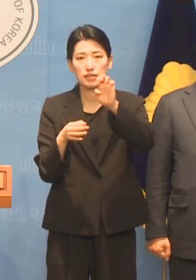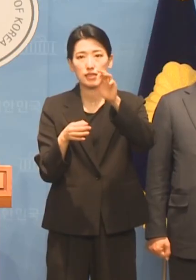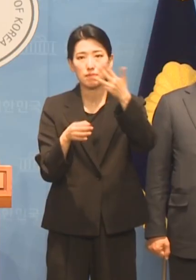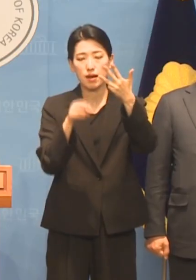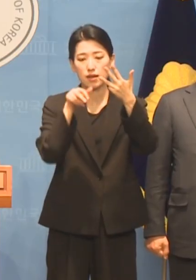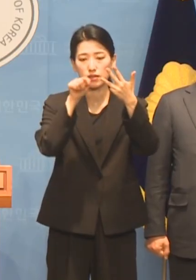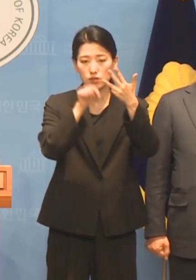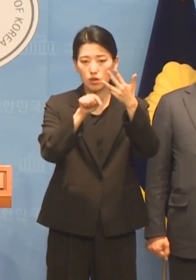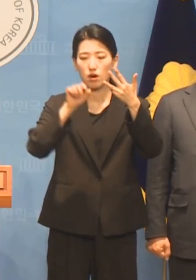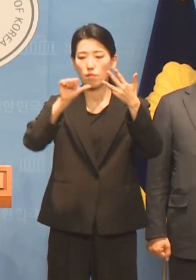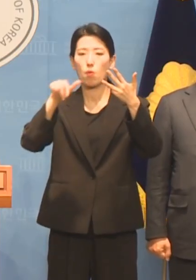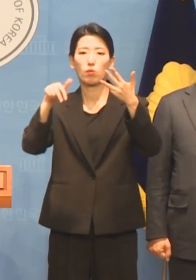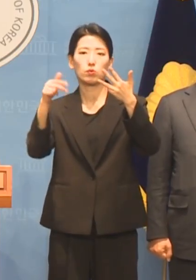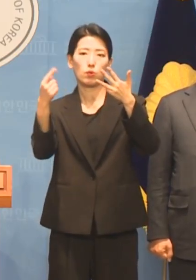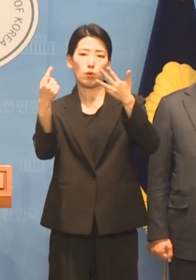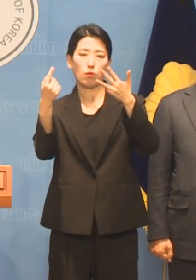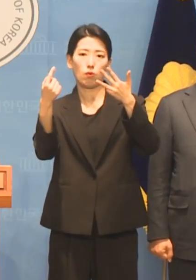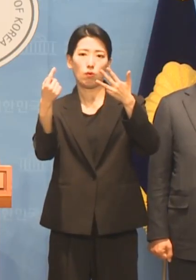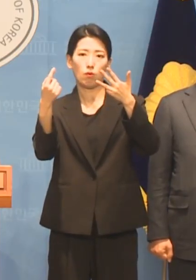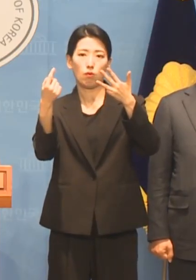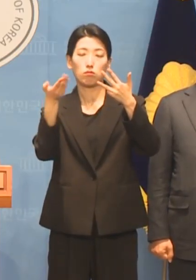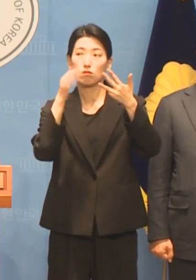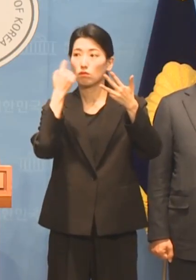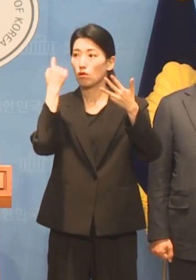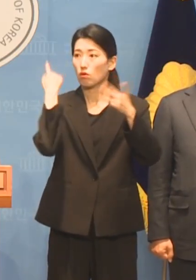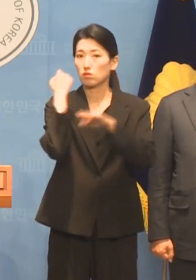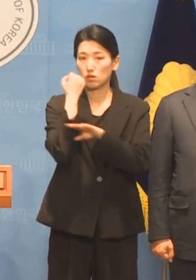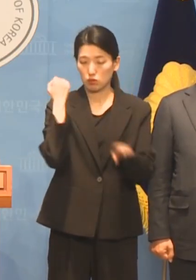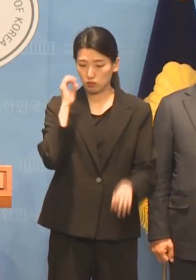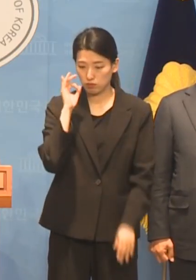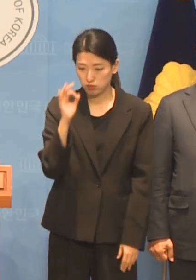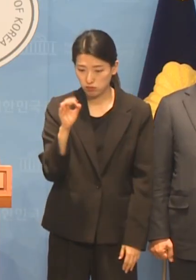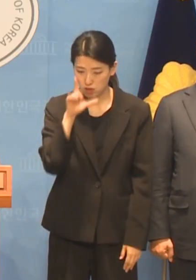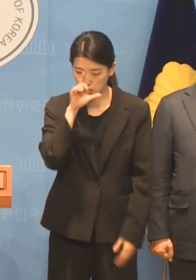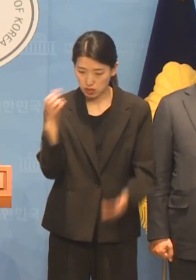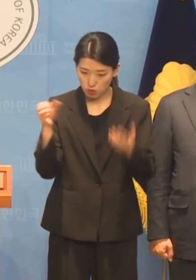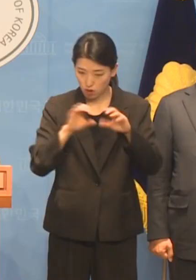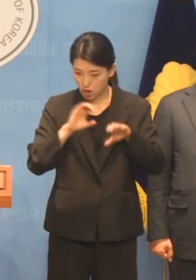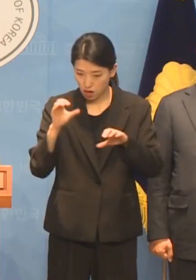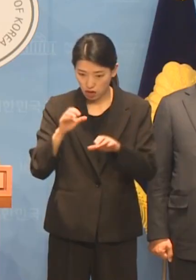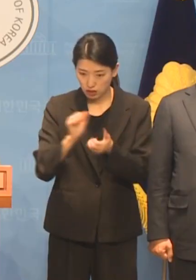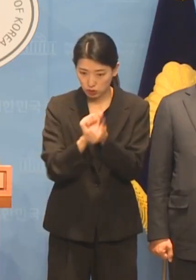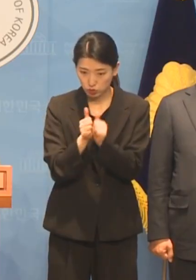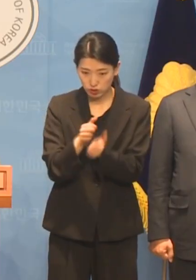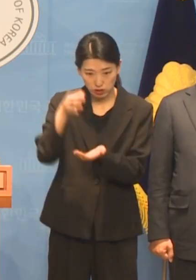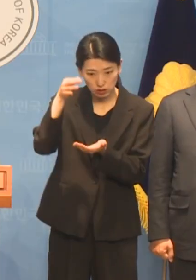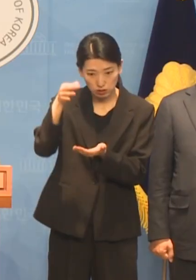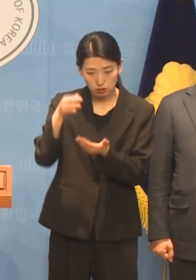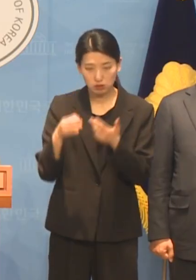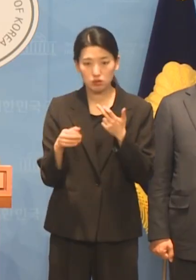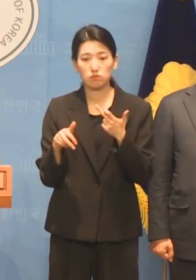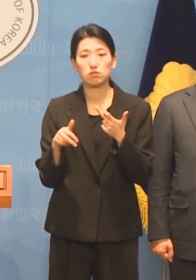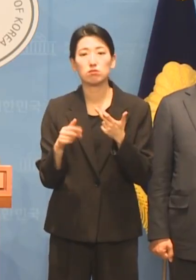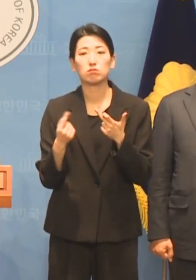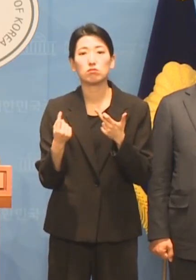원이었습니다. 그런데 어제 기준 LG화학의 시가총액은 17조 원,